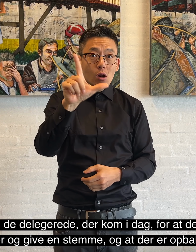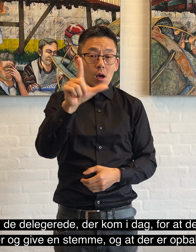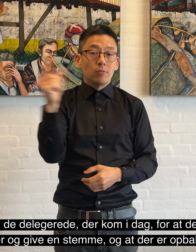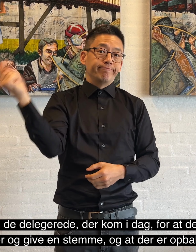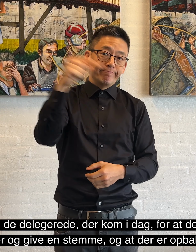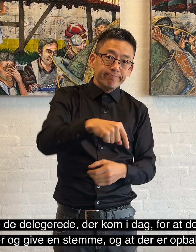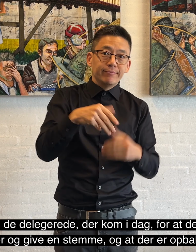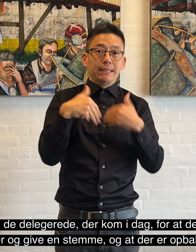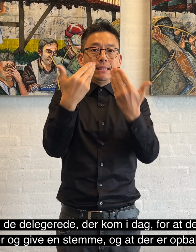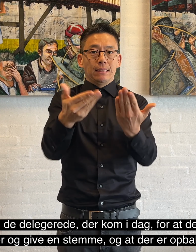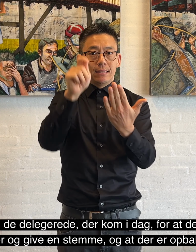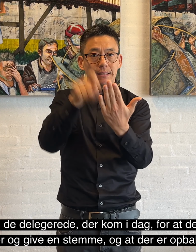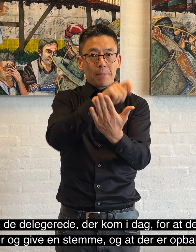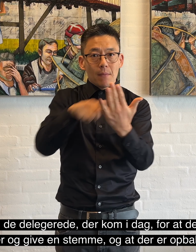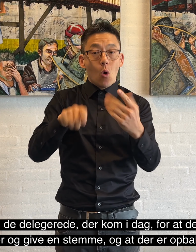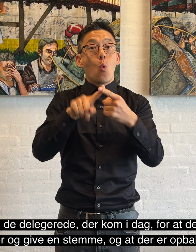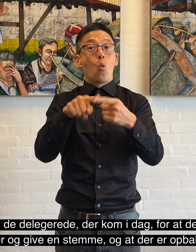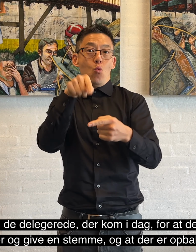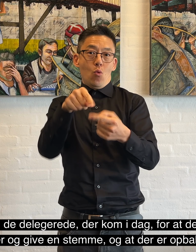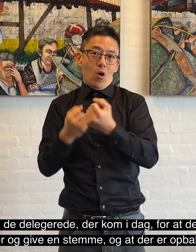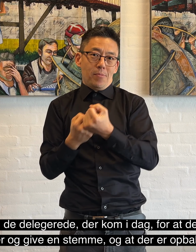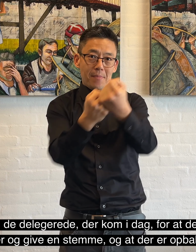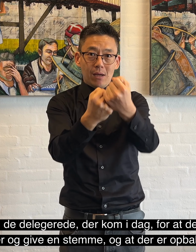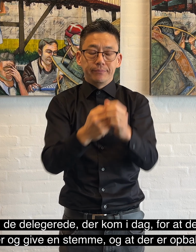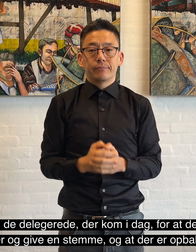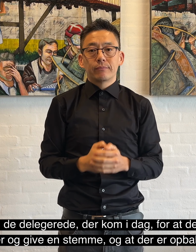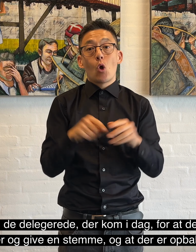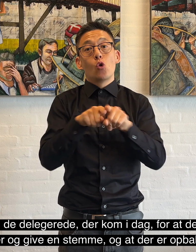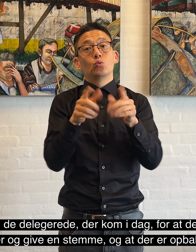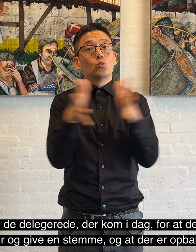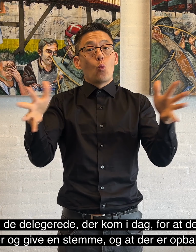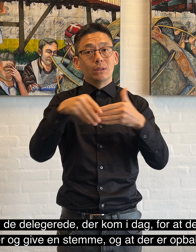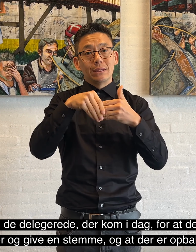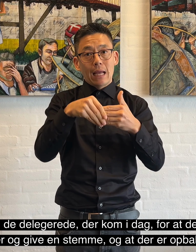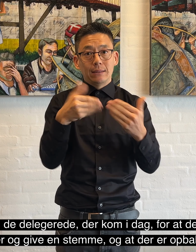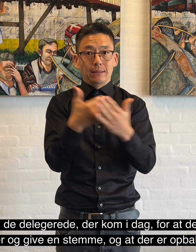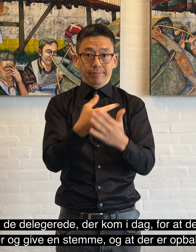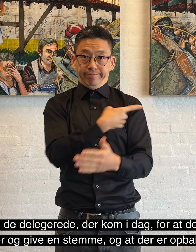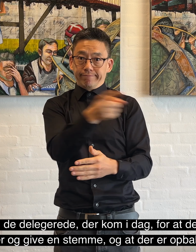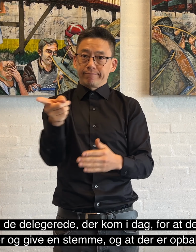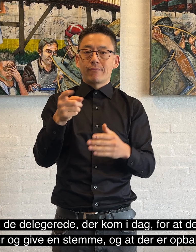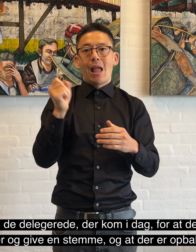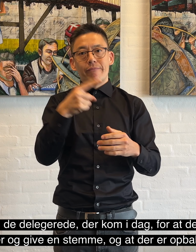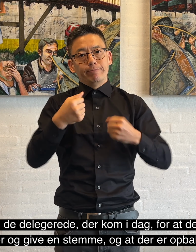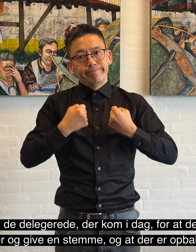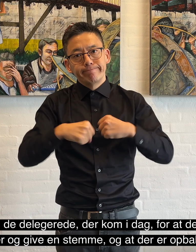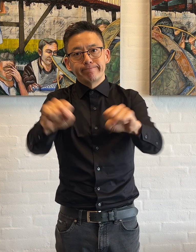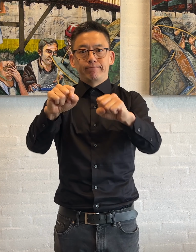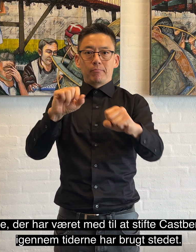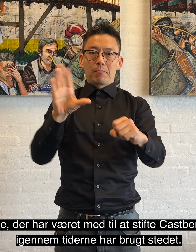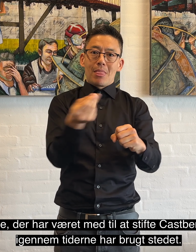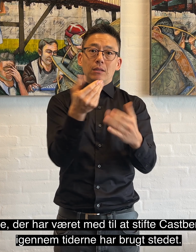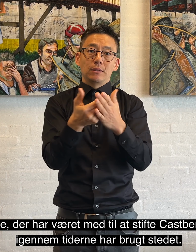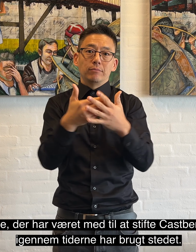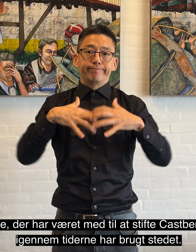dag, at de bruger deres lørdag på at komme her og give en stemme, og at der var opbakning fra alle. Også en stor tak til alle,